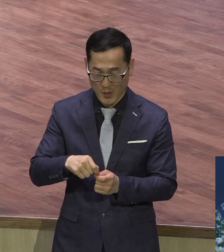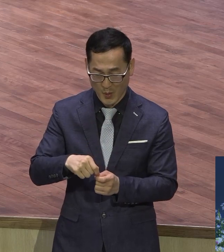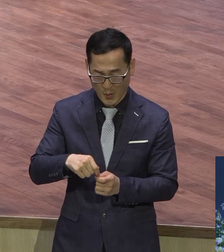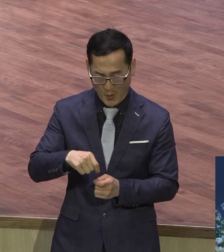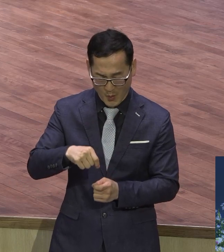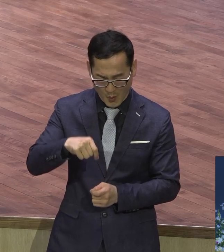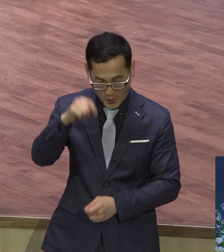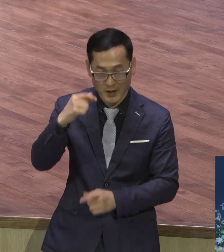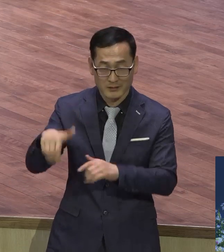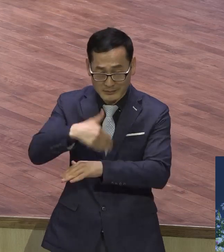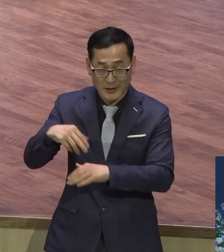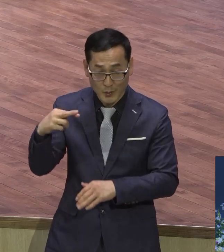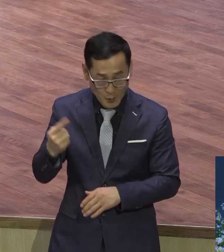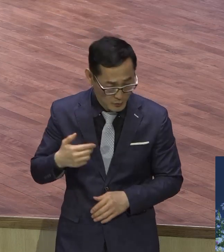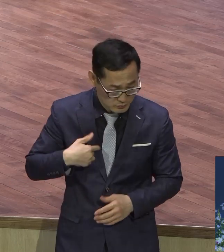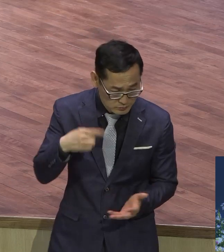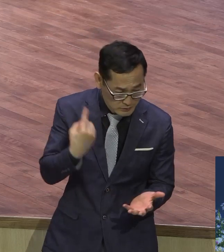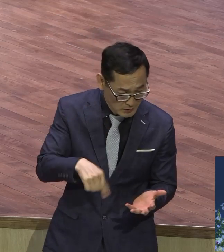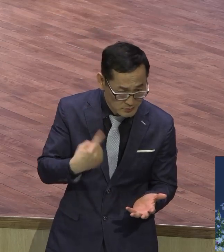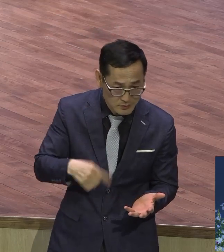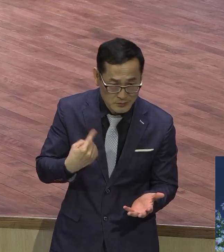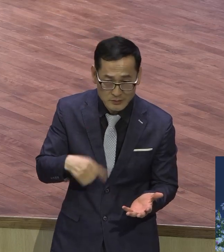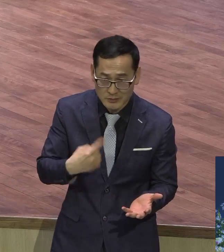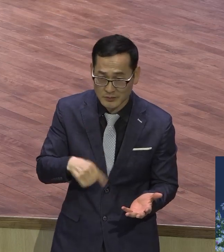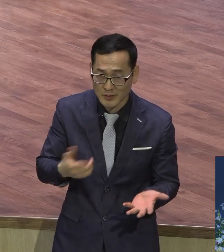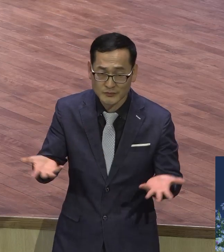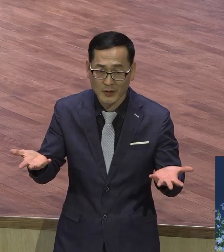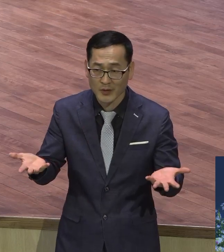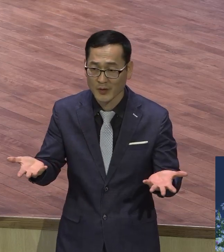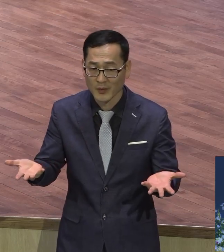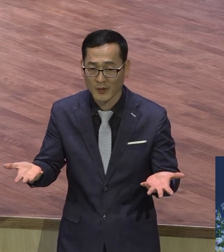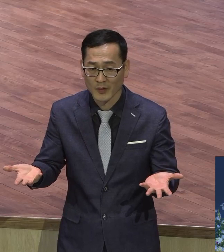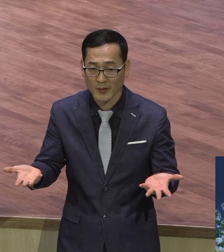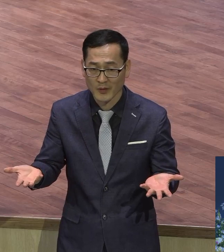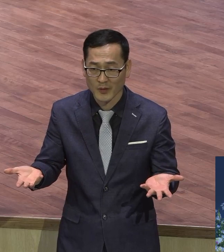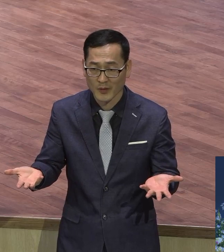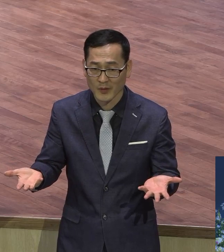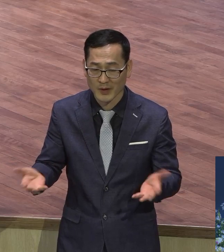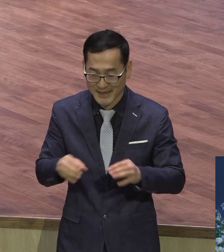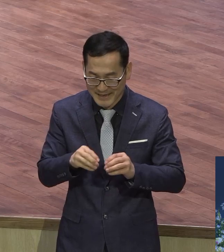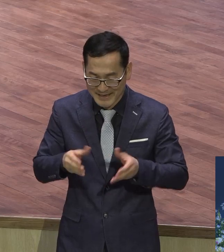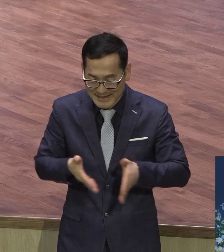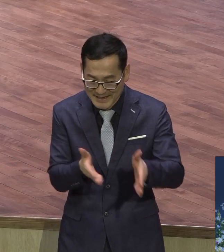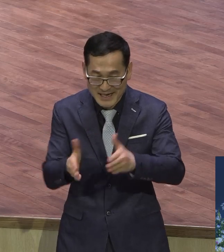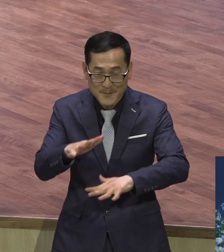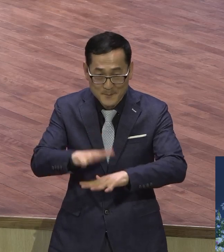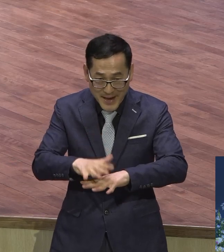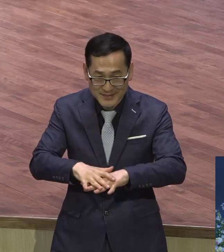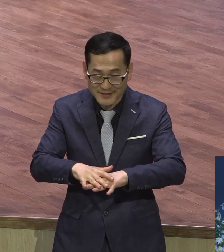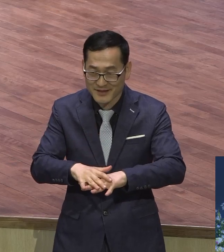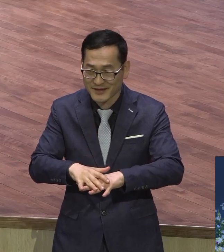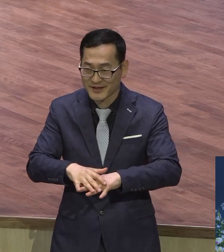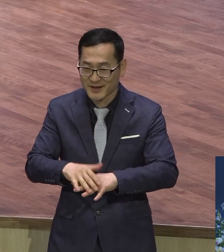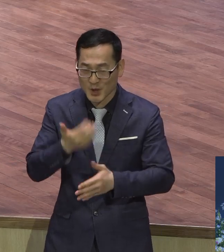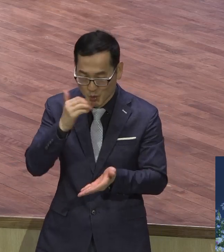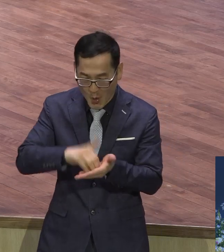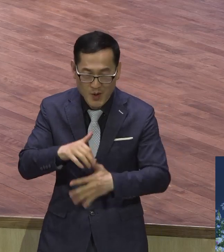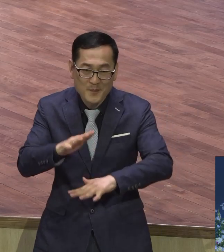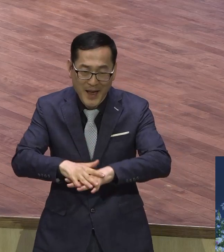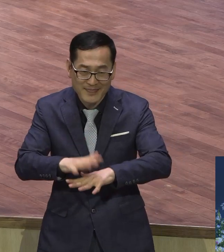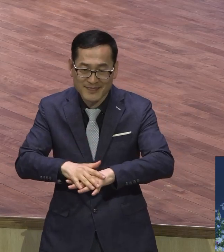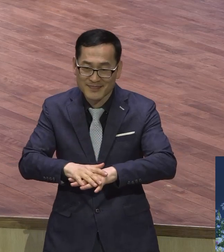가르치요. 왜? 하나도 없어요. 그걸 길가밭, 돌짝밭, 가시밭이라고 해요. 그래서 성경에서는 언제나 사람